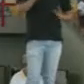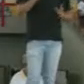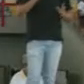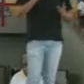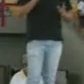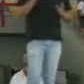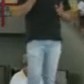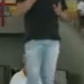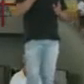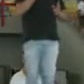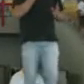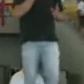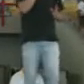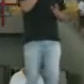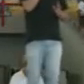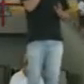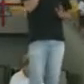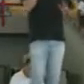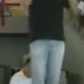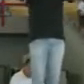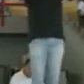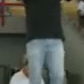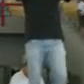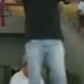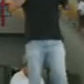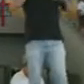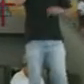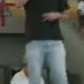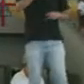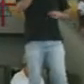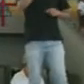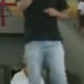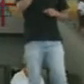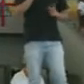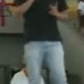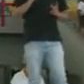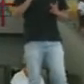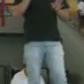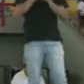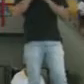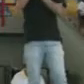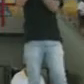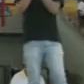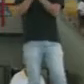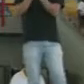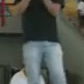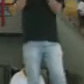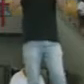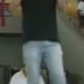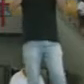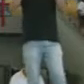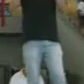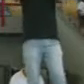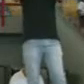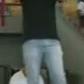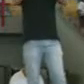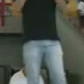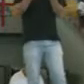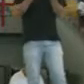não pode apenas entrar nessa redação dizendo que a redução da maioridade penal é um assunto muito